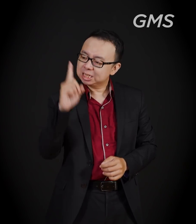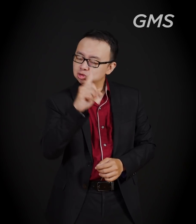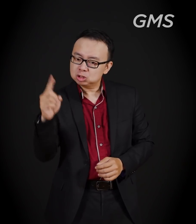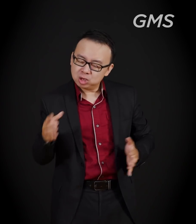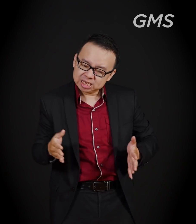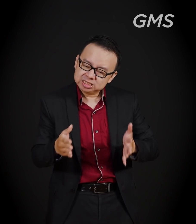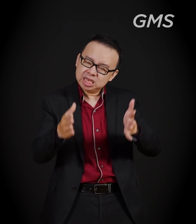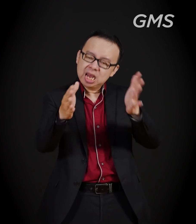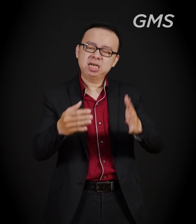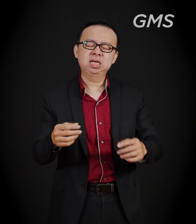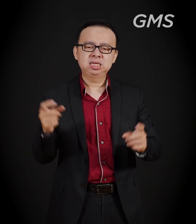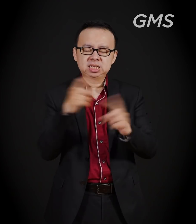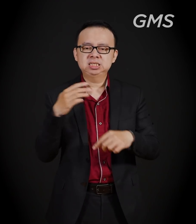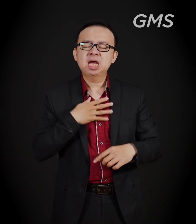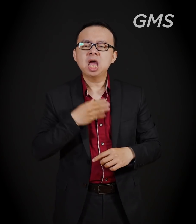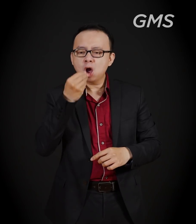Yang keempat,